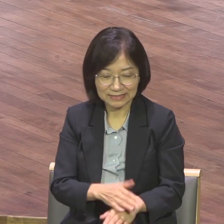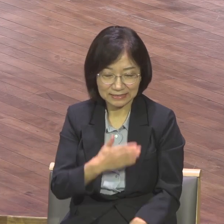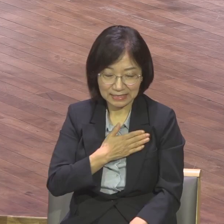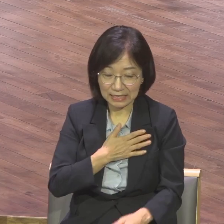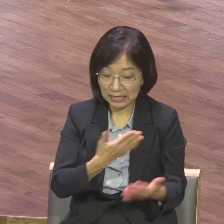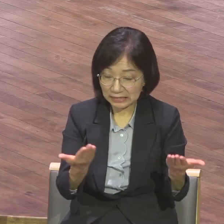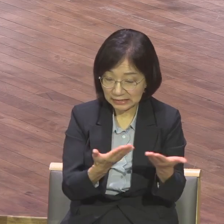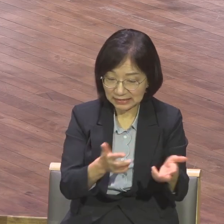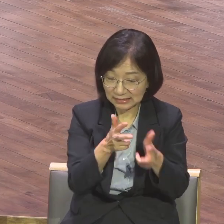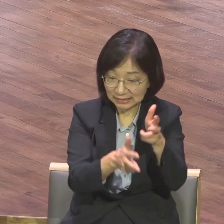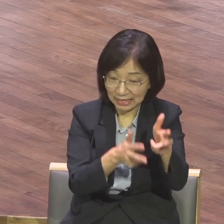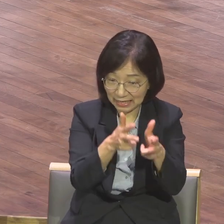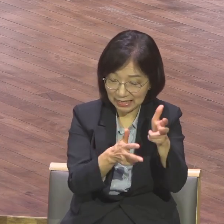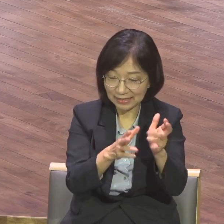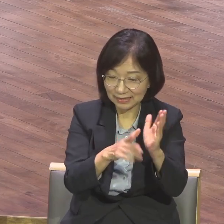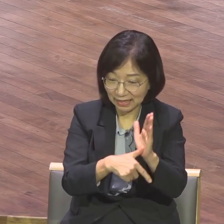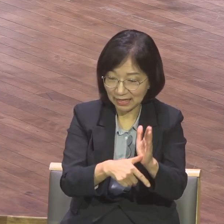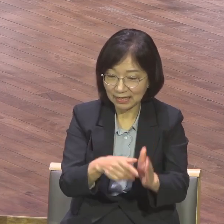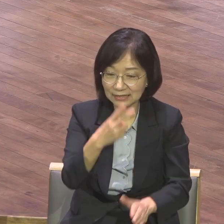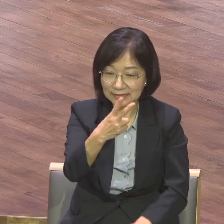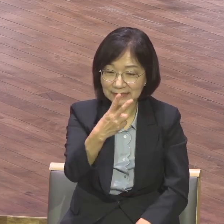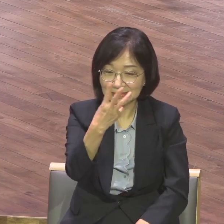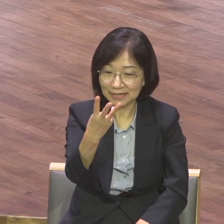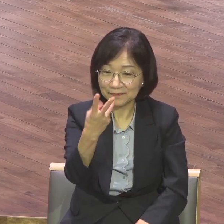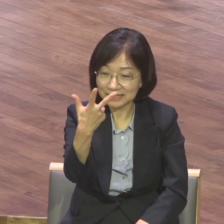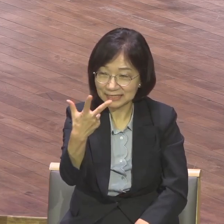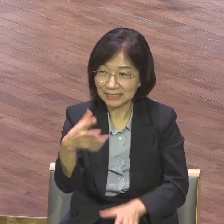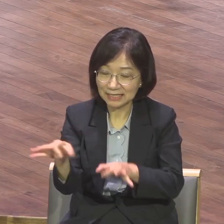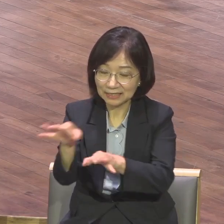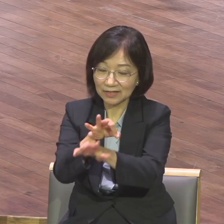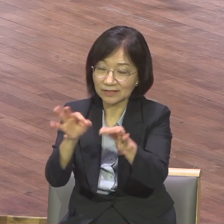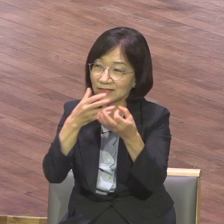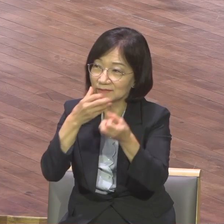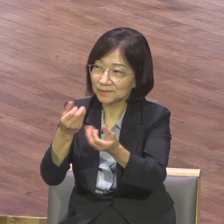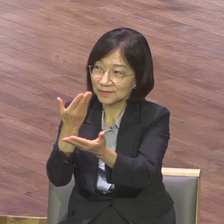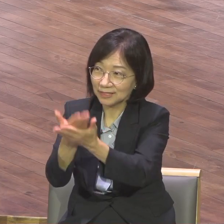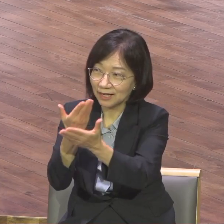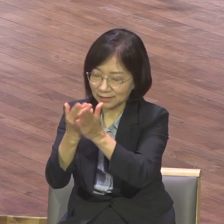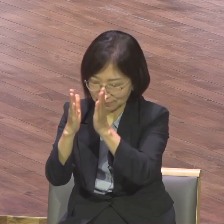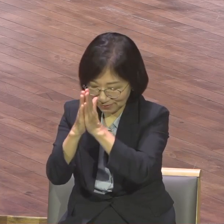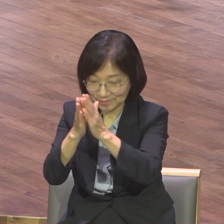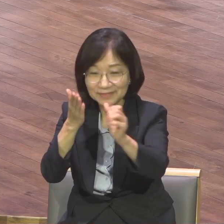경제 응답을 확실하게 하나님 허락하여 주옵소서.